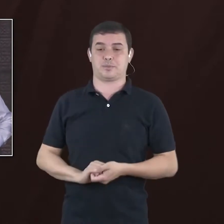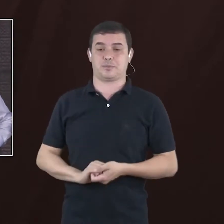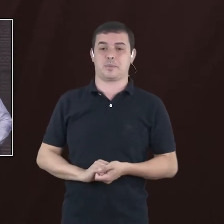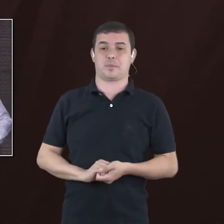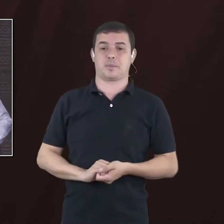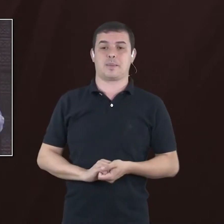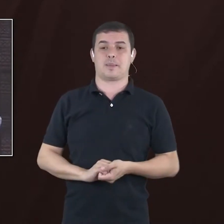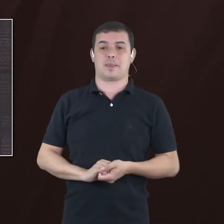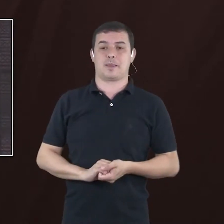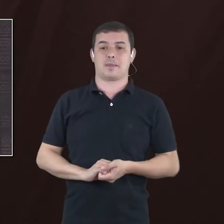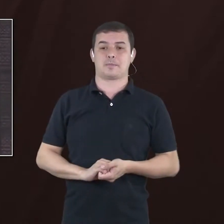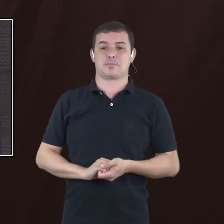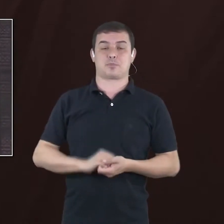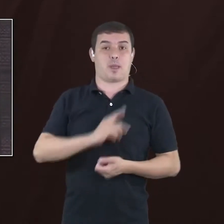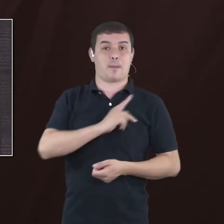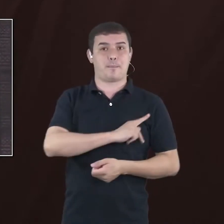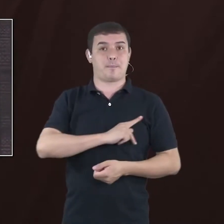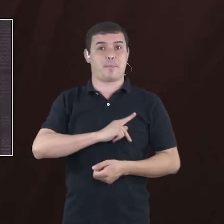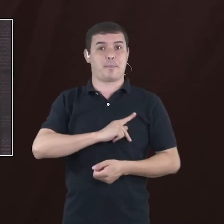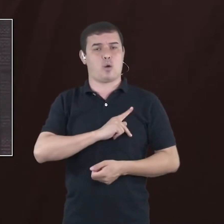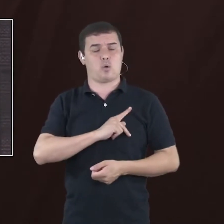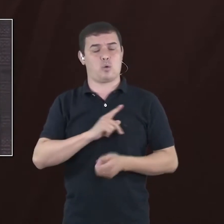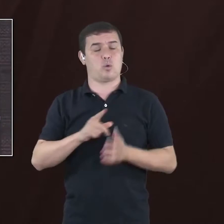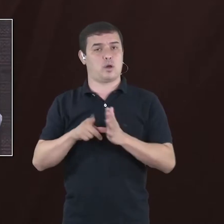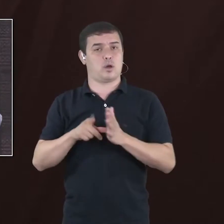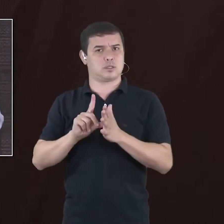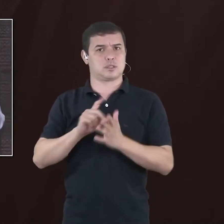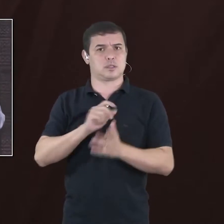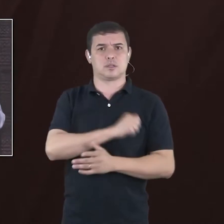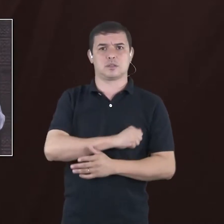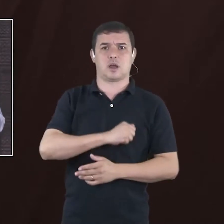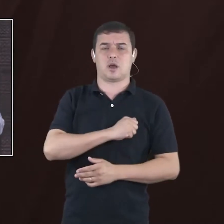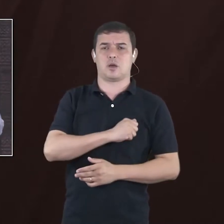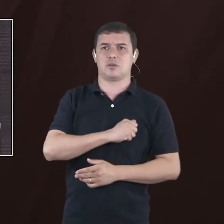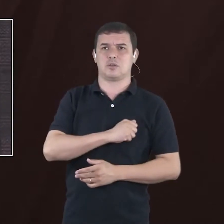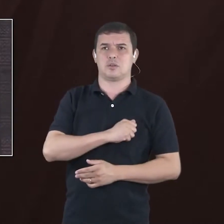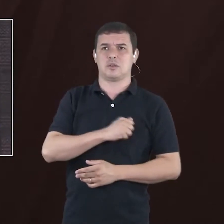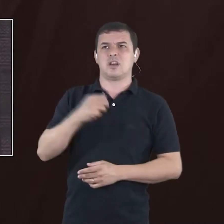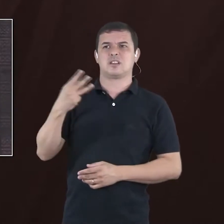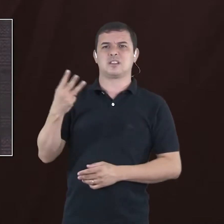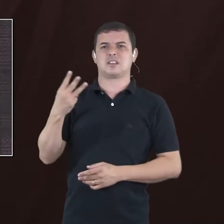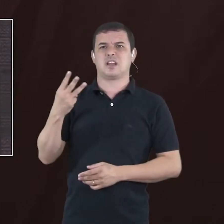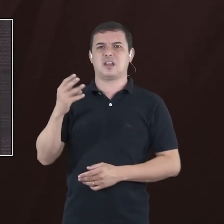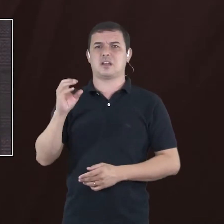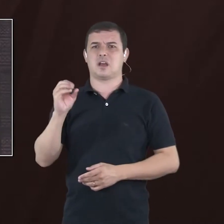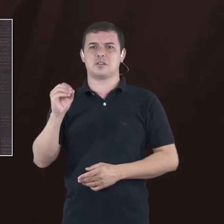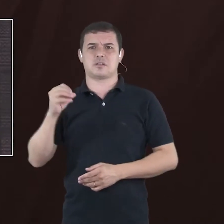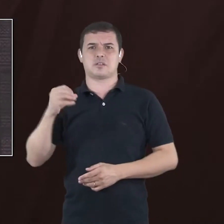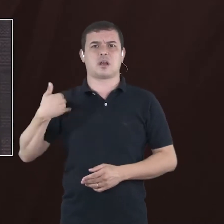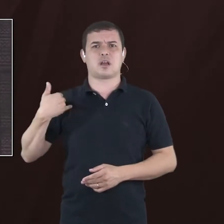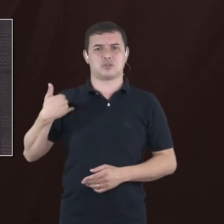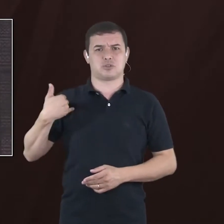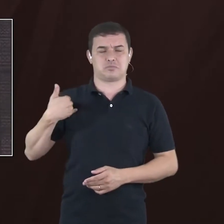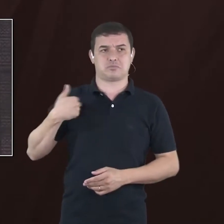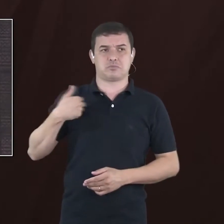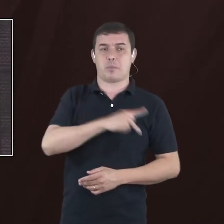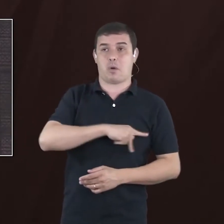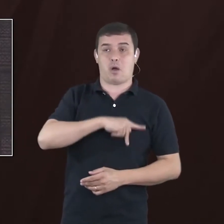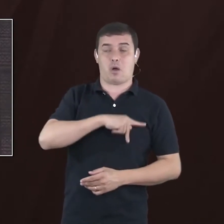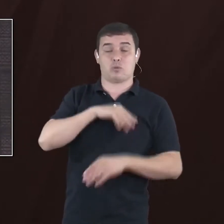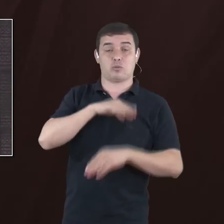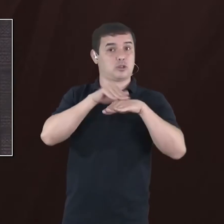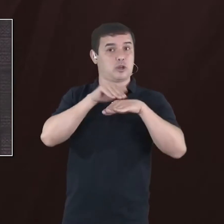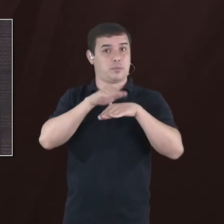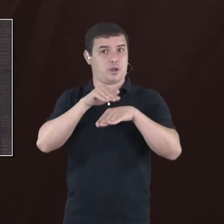provavelmente ele tivesse por volta de 30 anos de idade, quando foi chamado no caminho